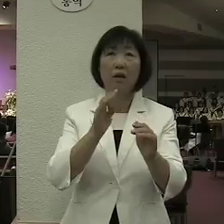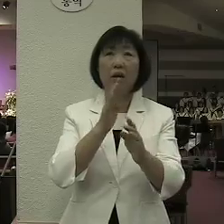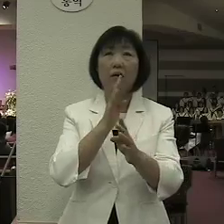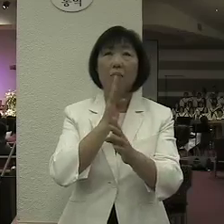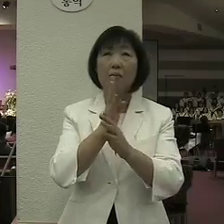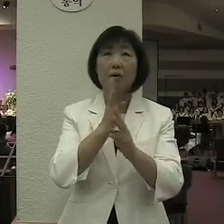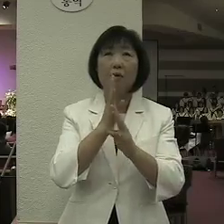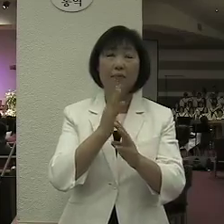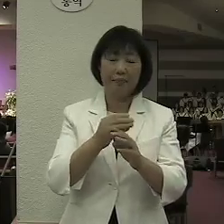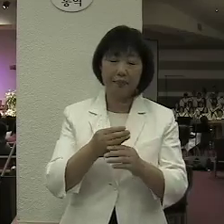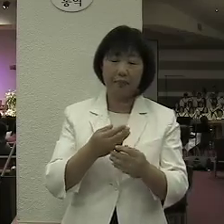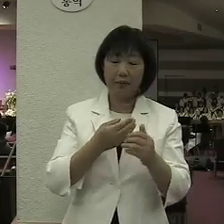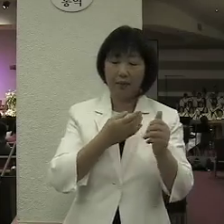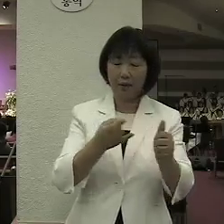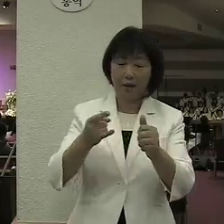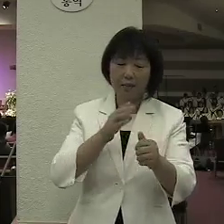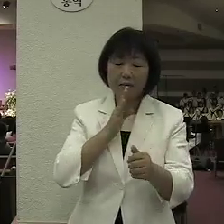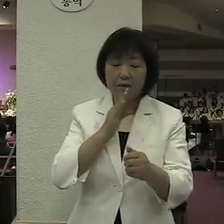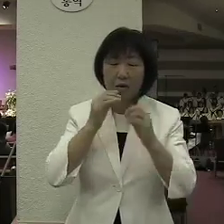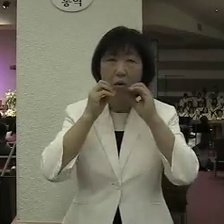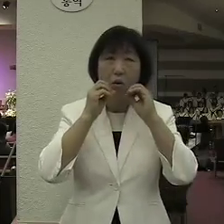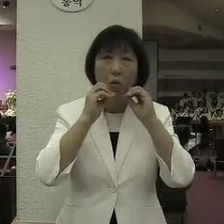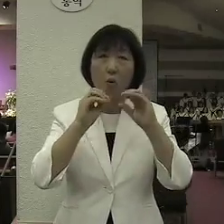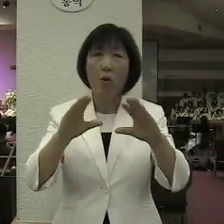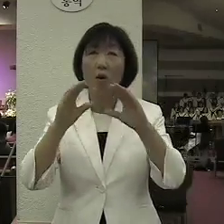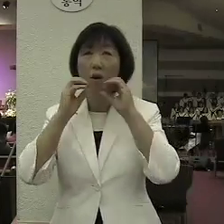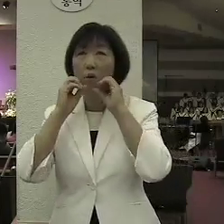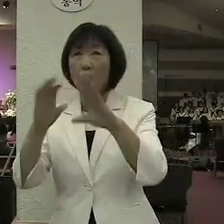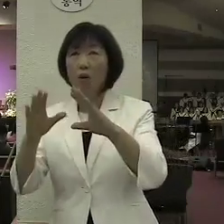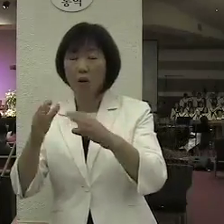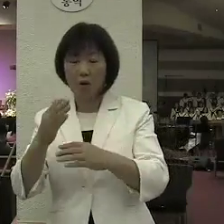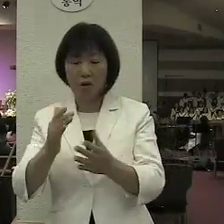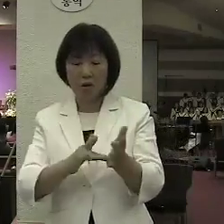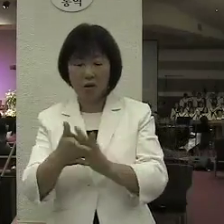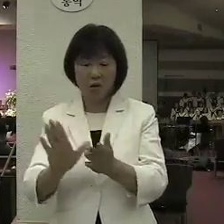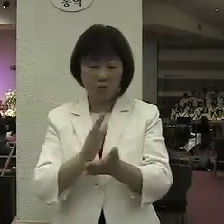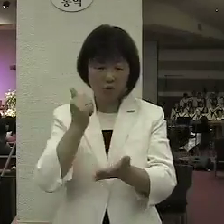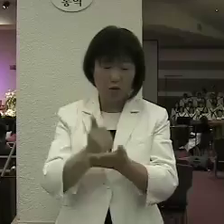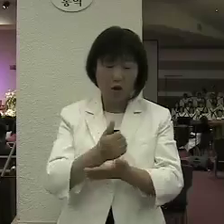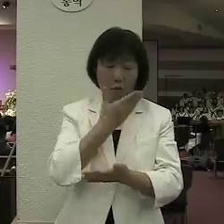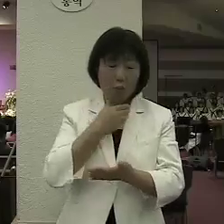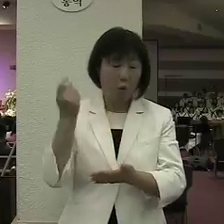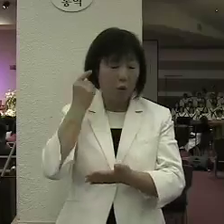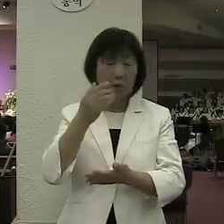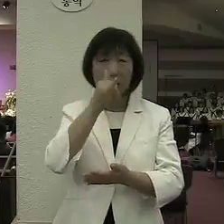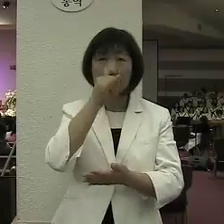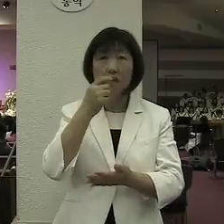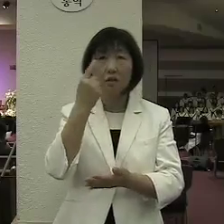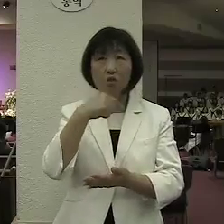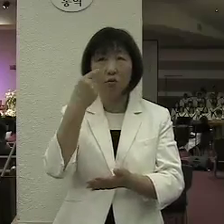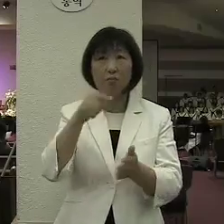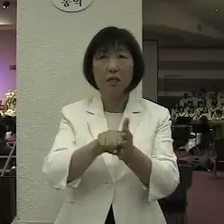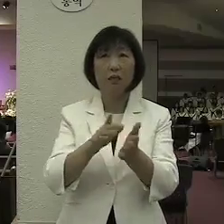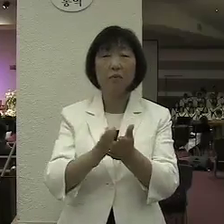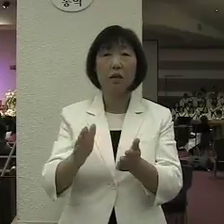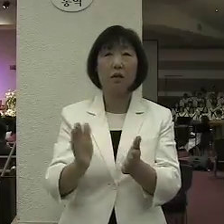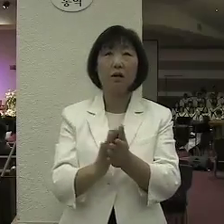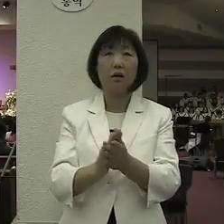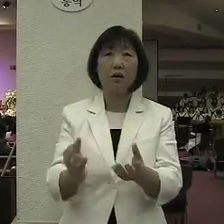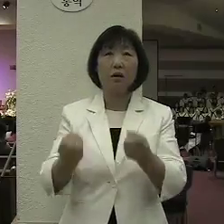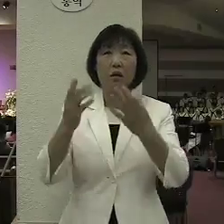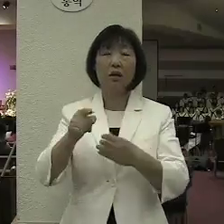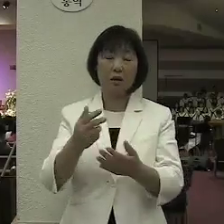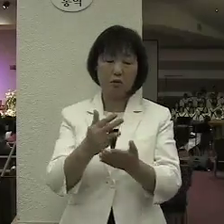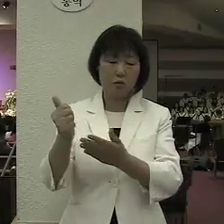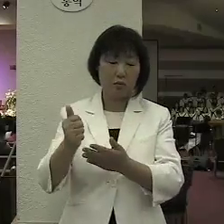이기신 예수님, 모든 것에 이기신 예수님, 마지막 원수라고 불리는